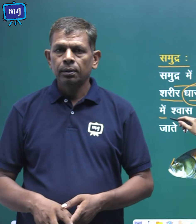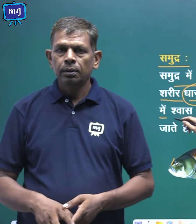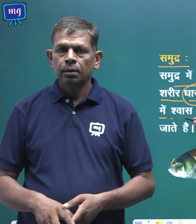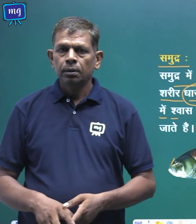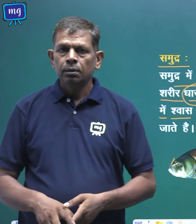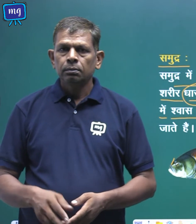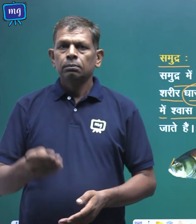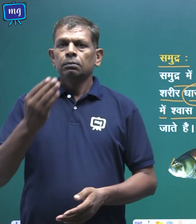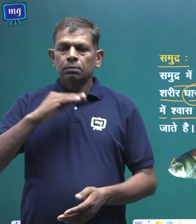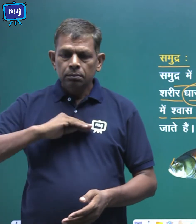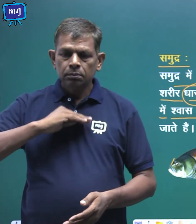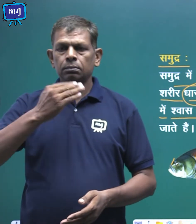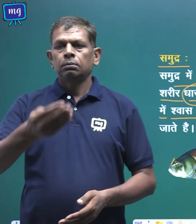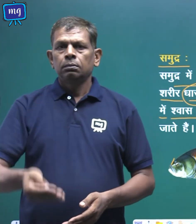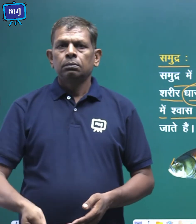श्वास लेने के लिए